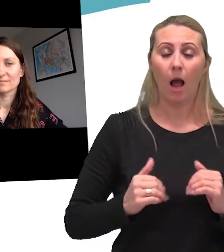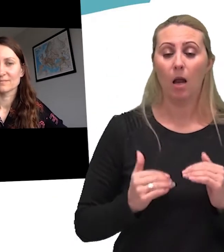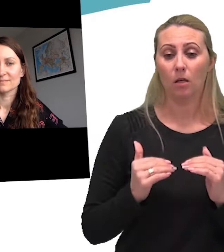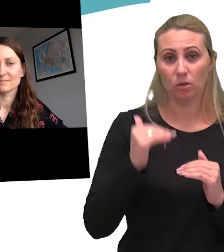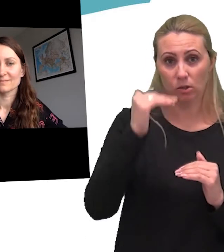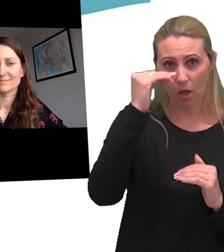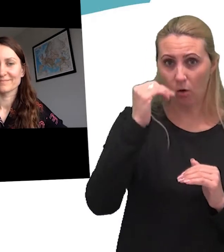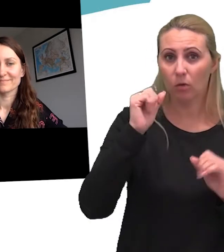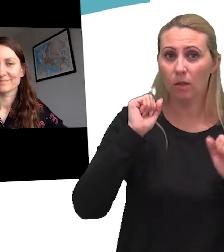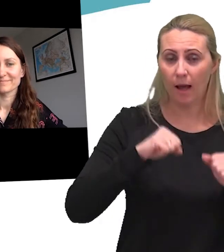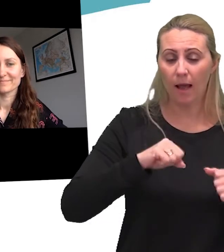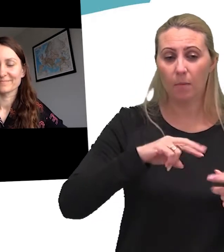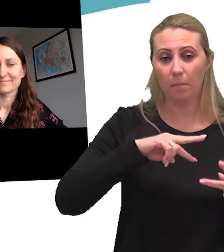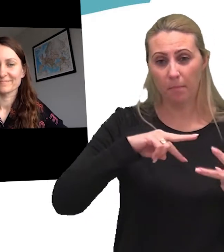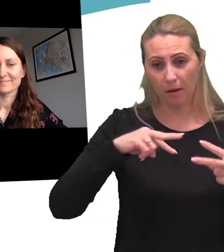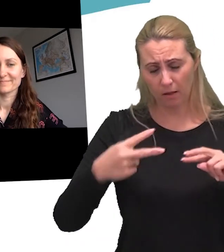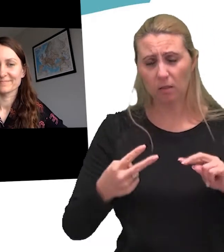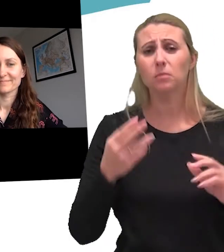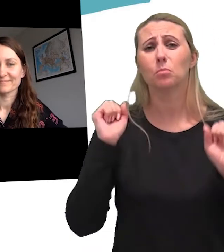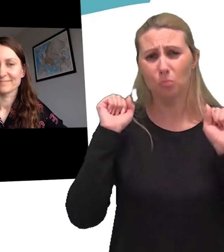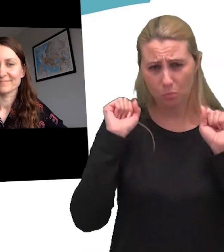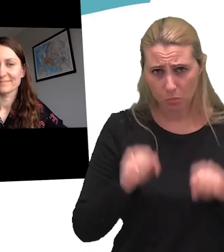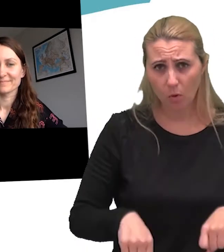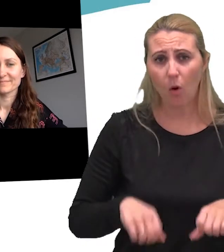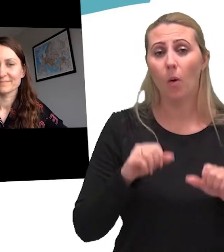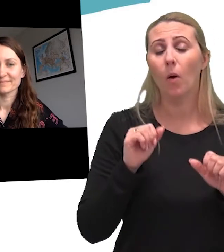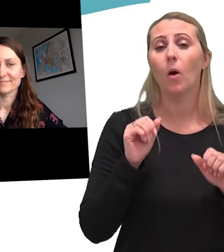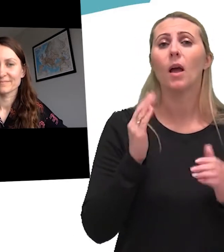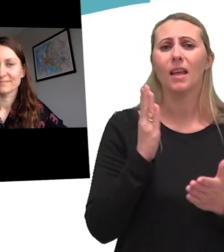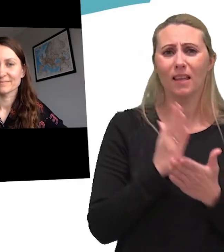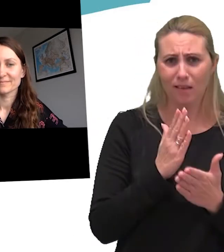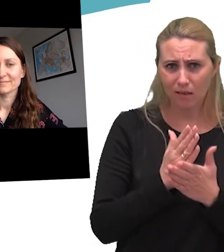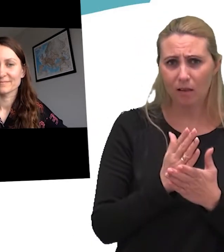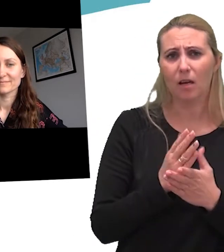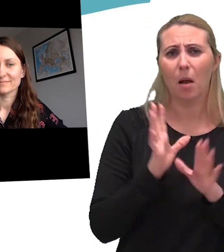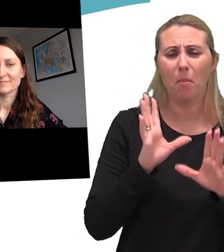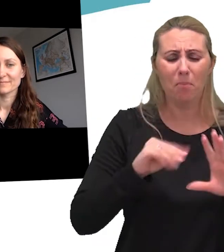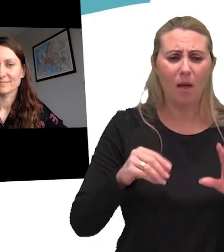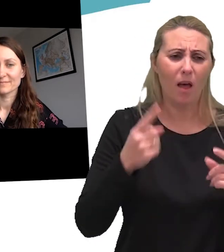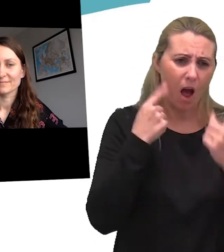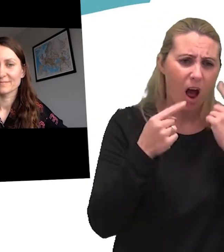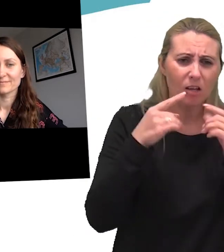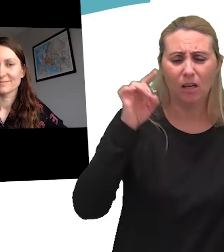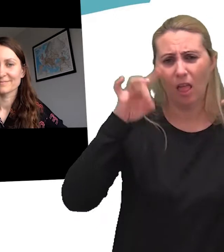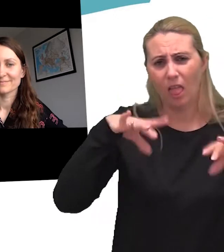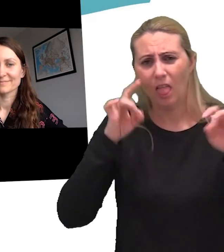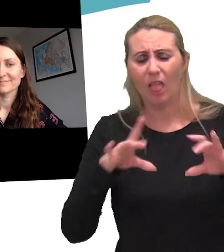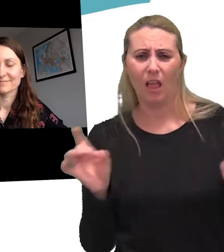yra iššūkis, bet yra metodikų, kaip tą padaryti, be ašaro, klipsmų